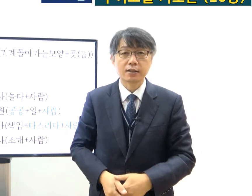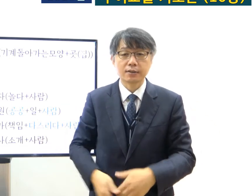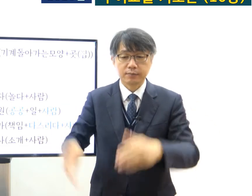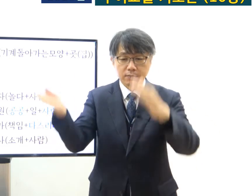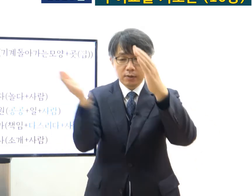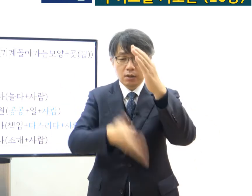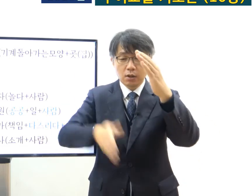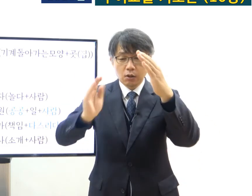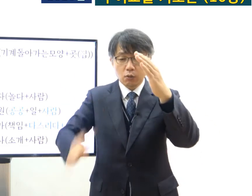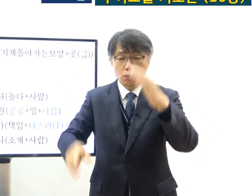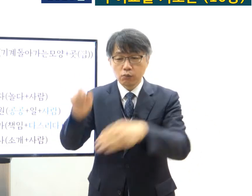예전에는